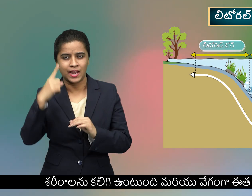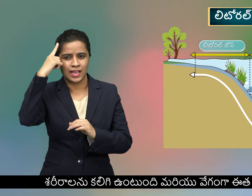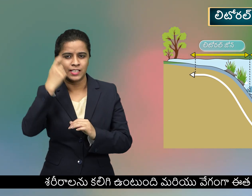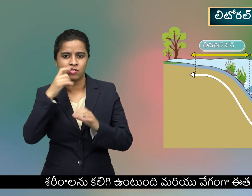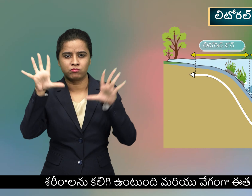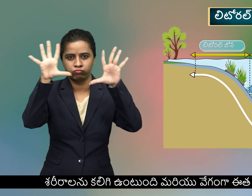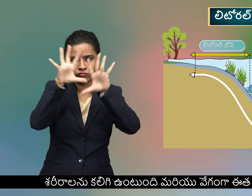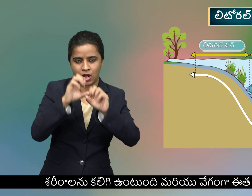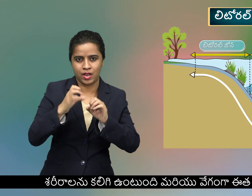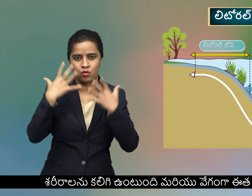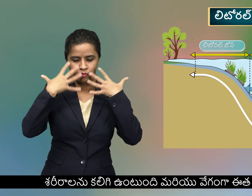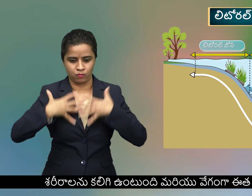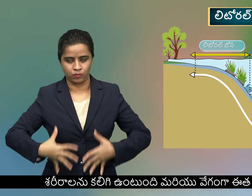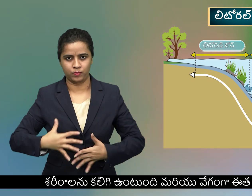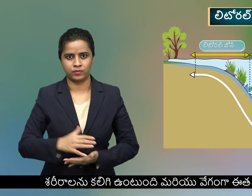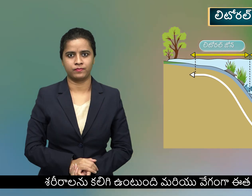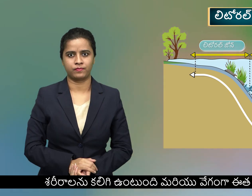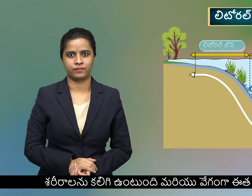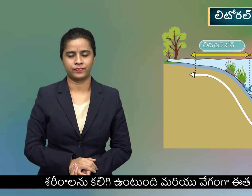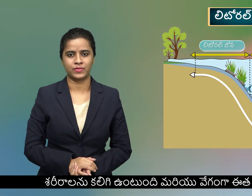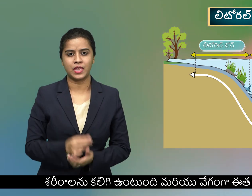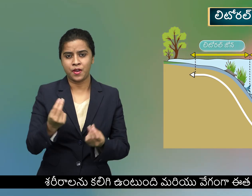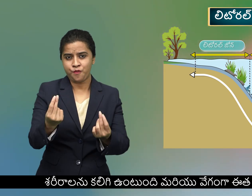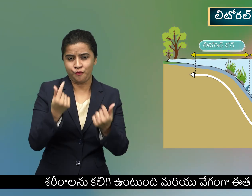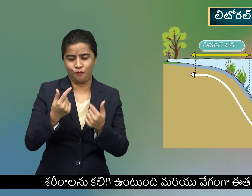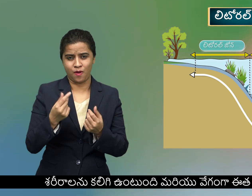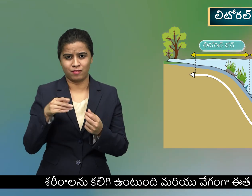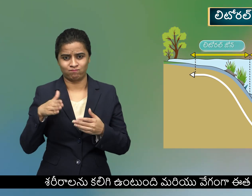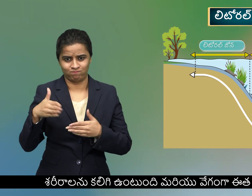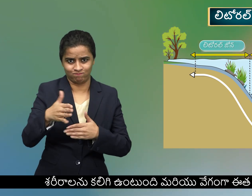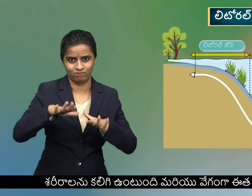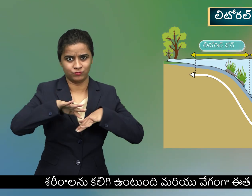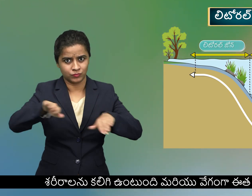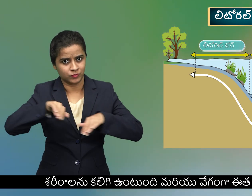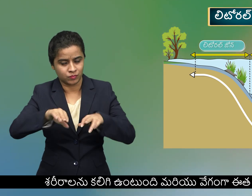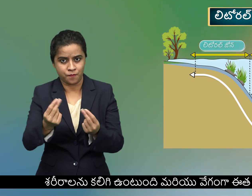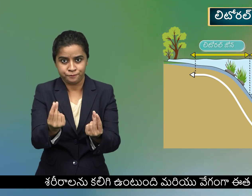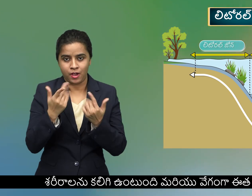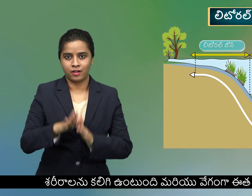శరీరాలను కలిగి ఉంటుంది మరియు వేగంగా ఈత కొడుతుంది.